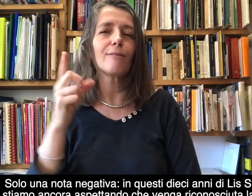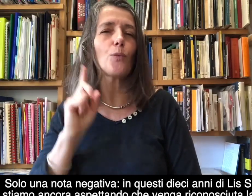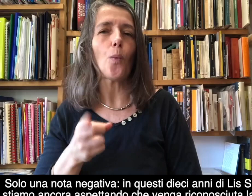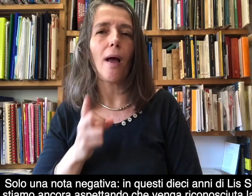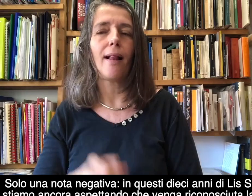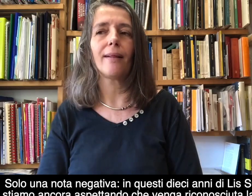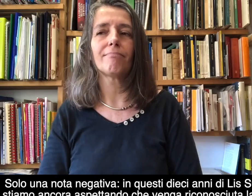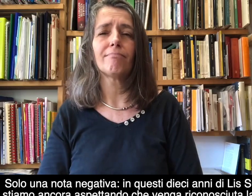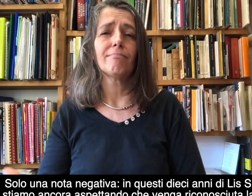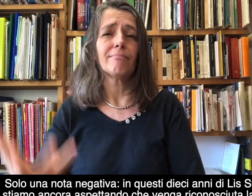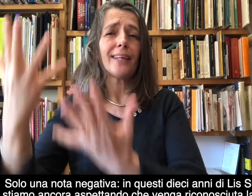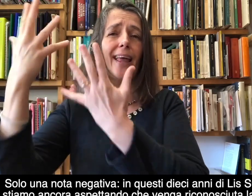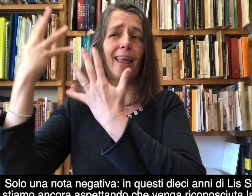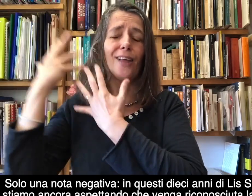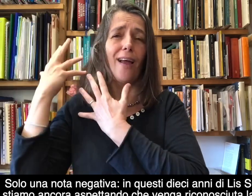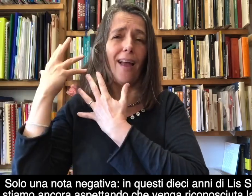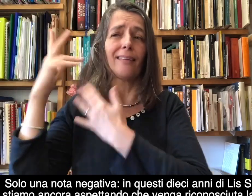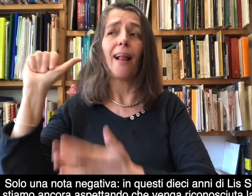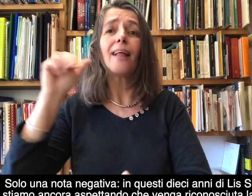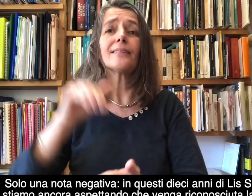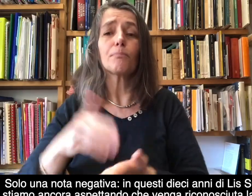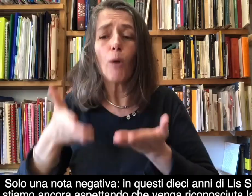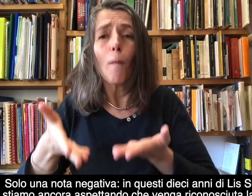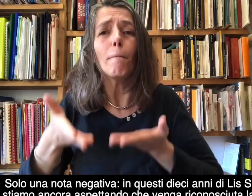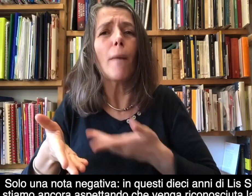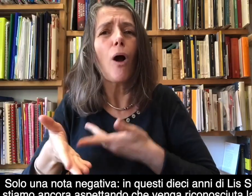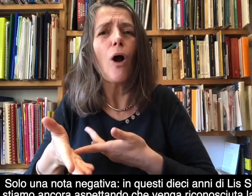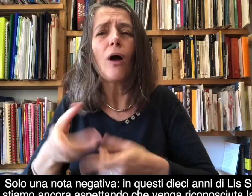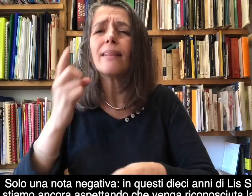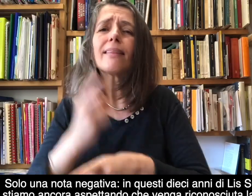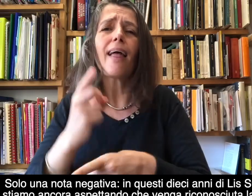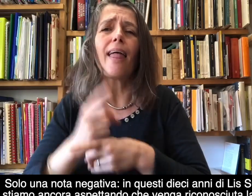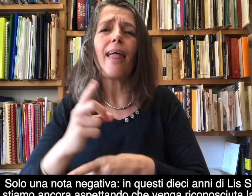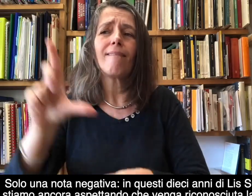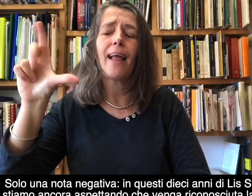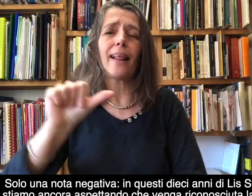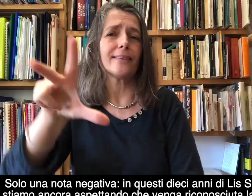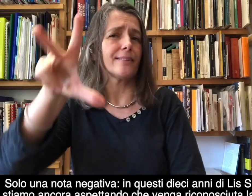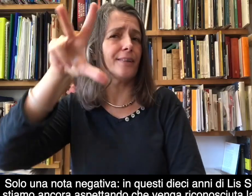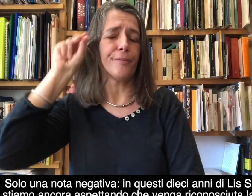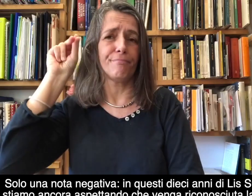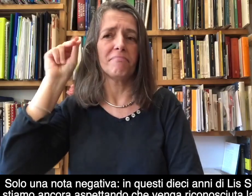negativa in questi dieci anni di lì subito stiamo ancora aspettando che venga riconosciuta la lis